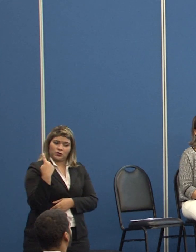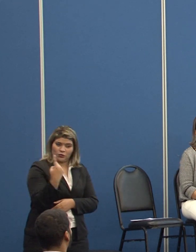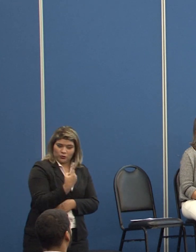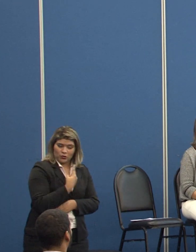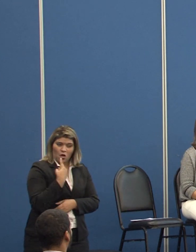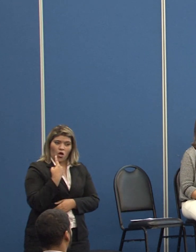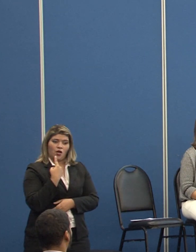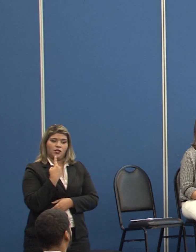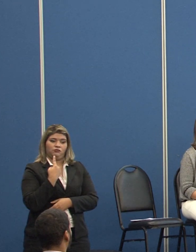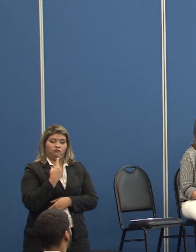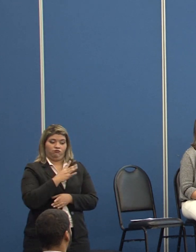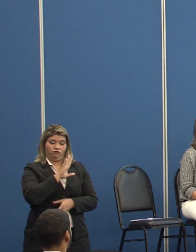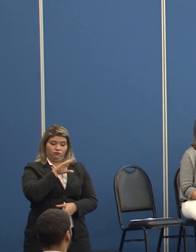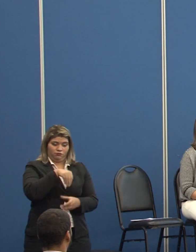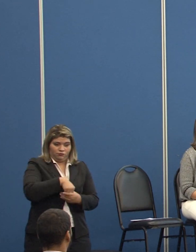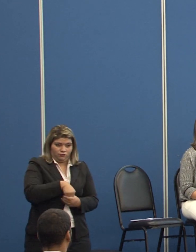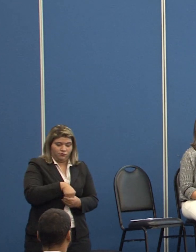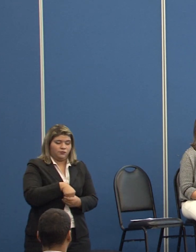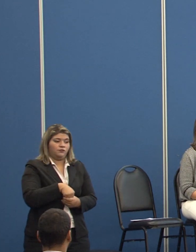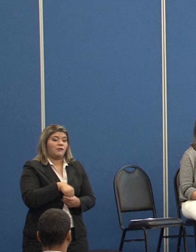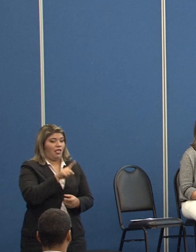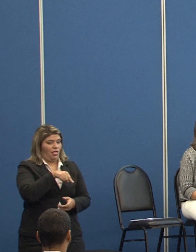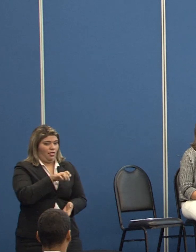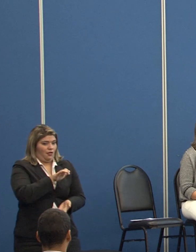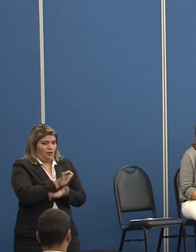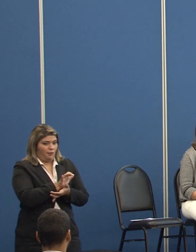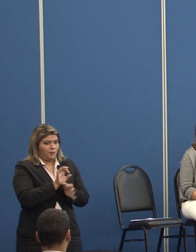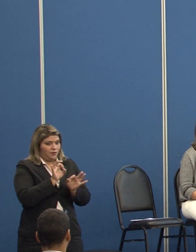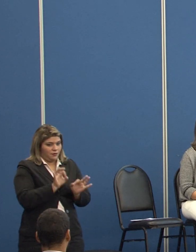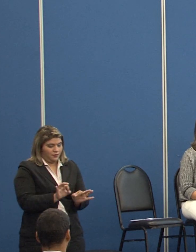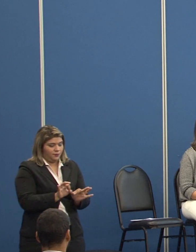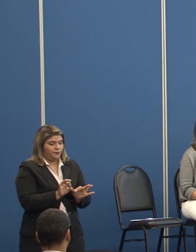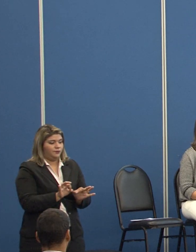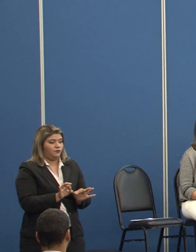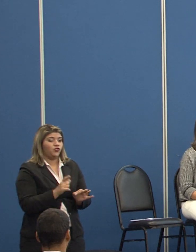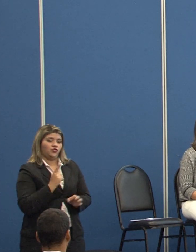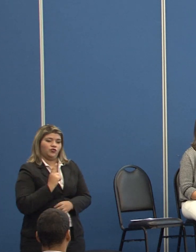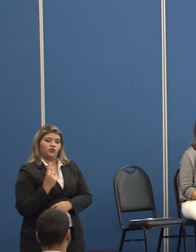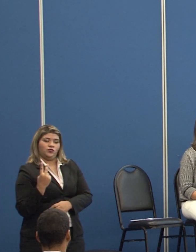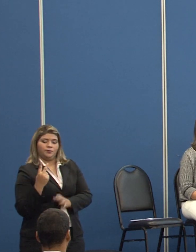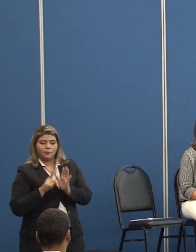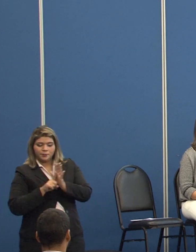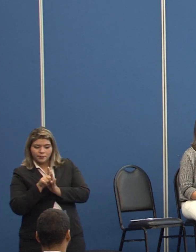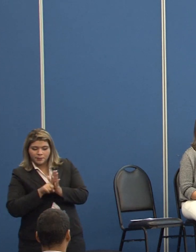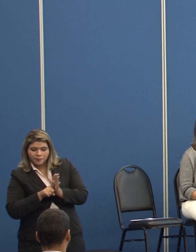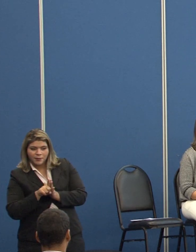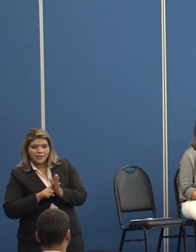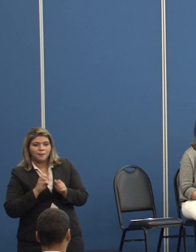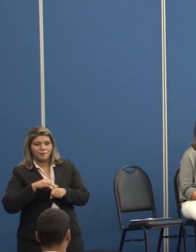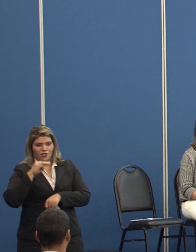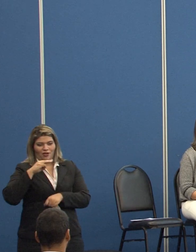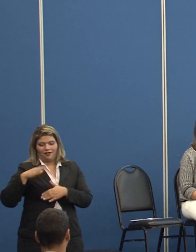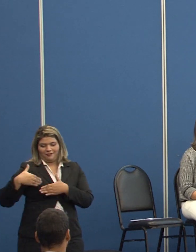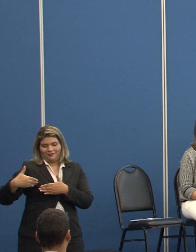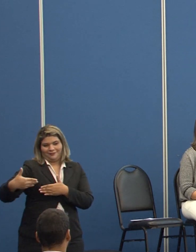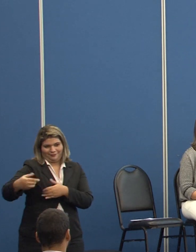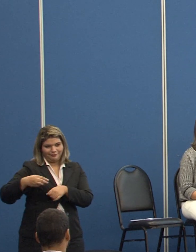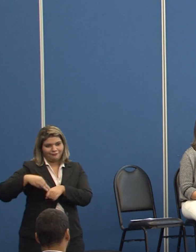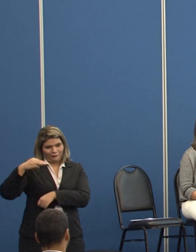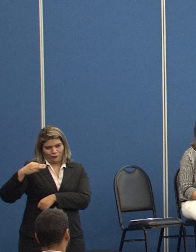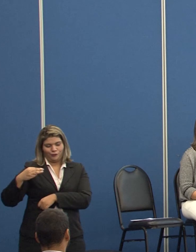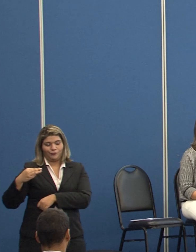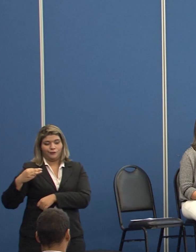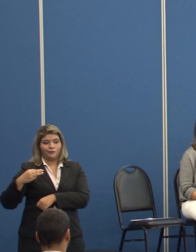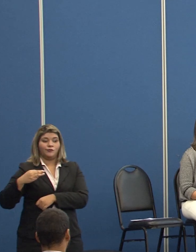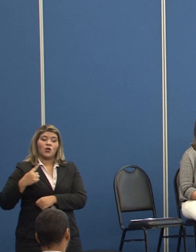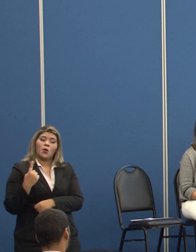aqui somos uma equipe onde nós temos 2 pesquisas de mestrado em andamento, uma